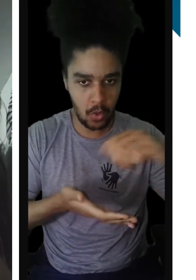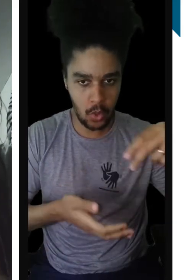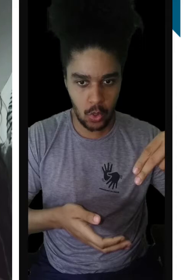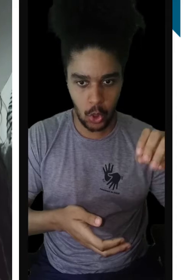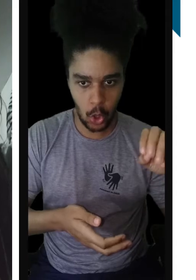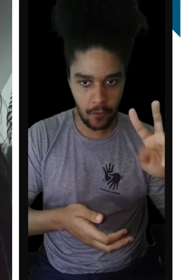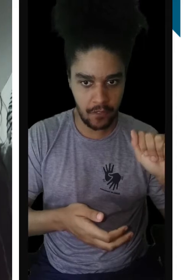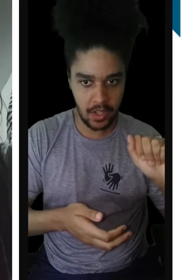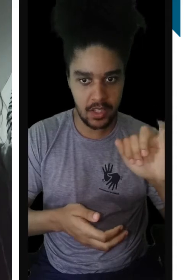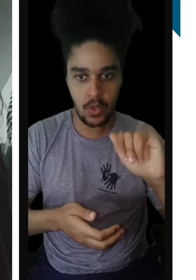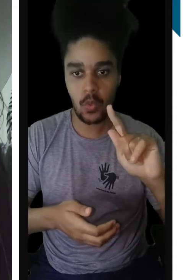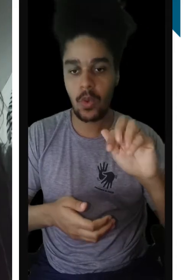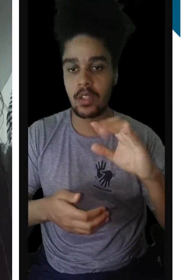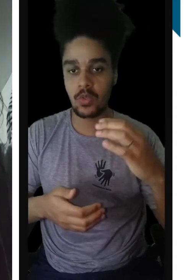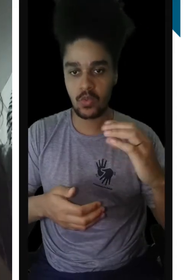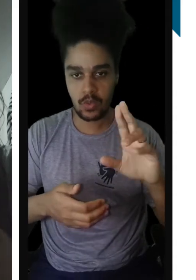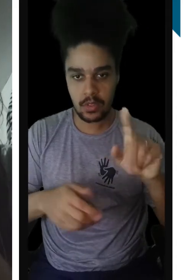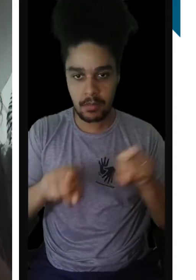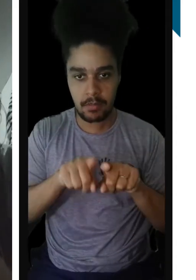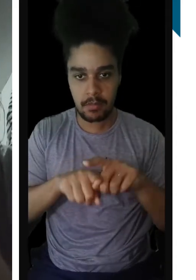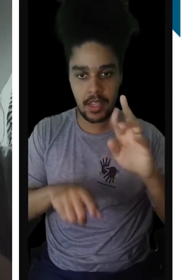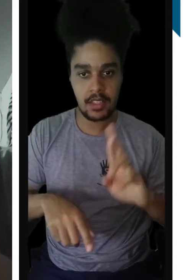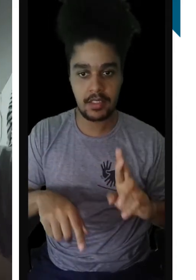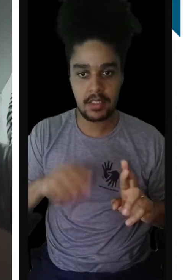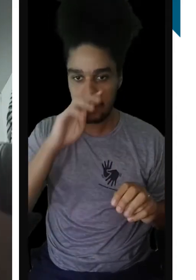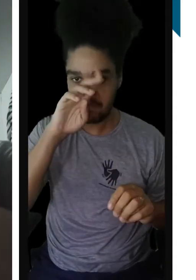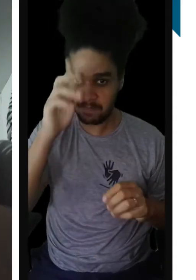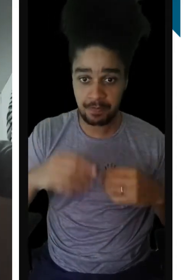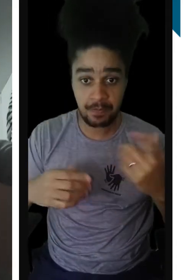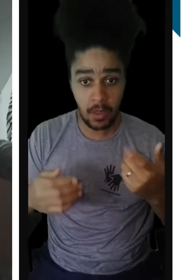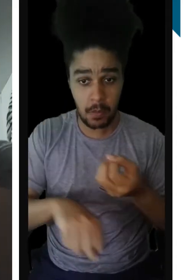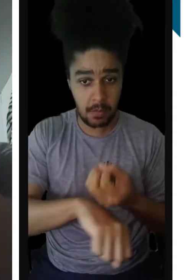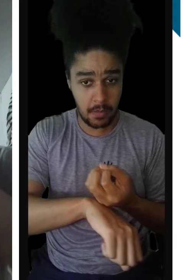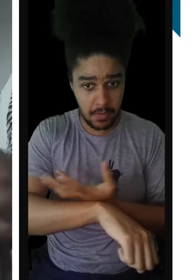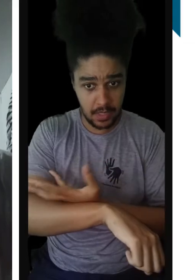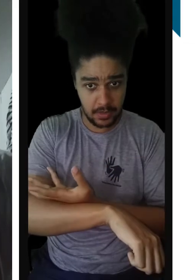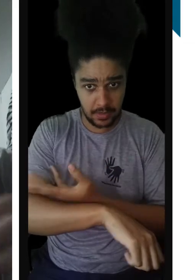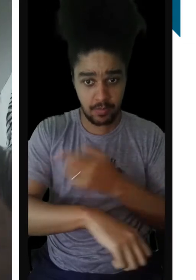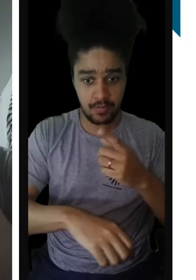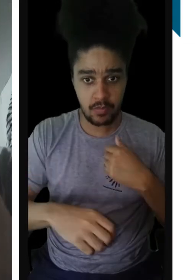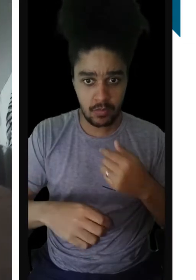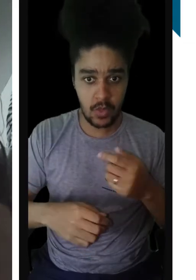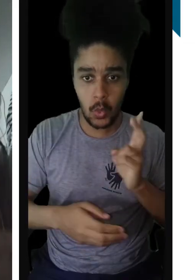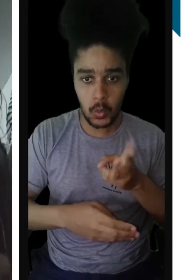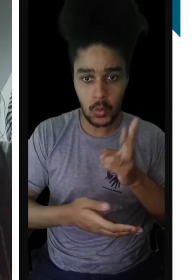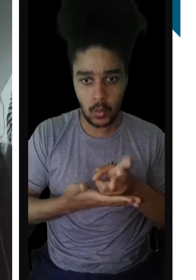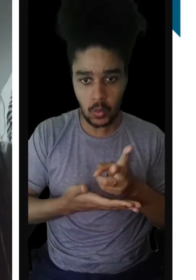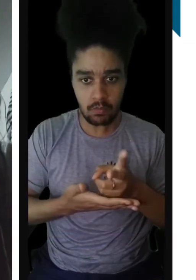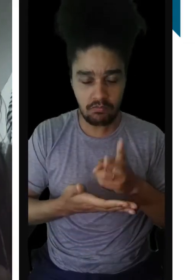polos de Nova Iguaçu e Resende. Beleza? É um enorme prazer estar